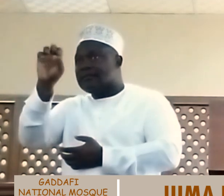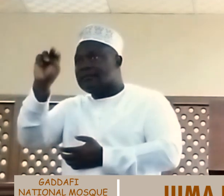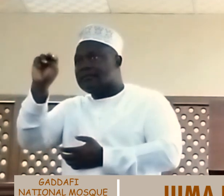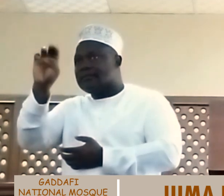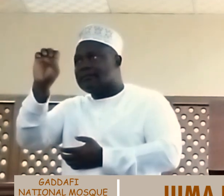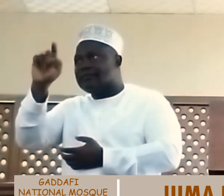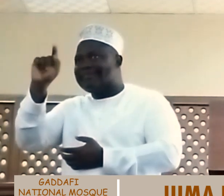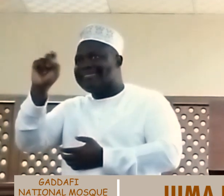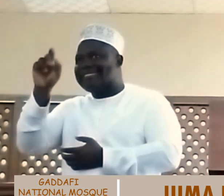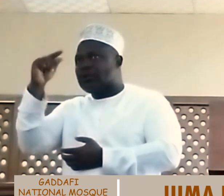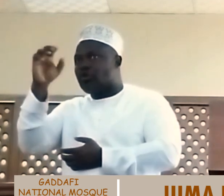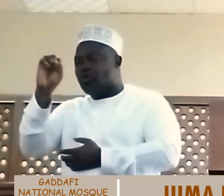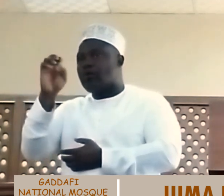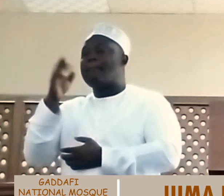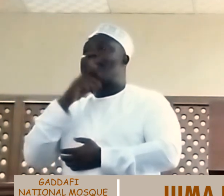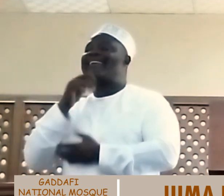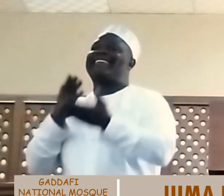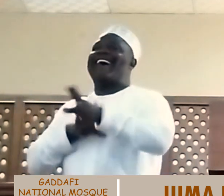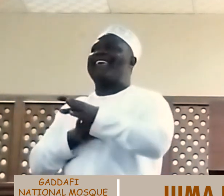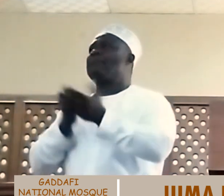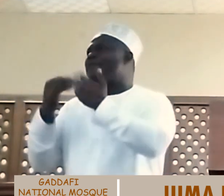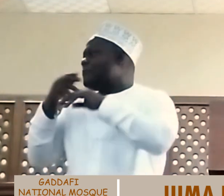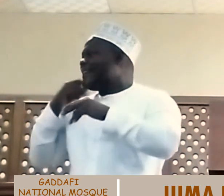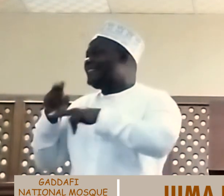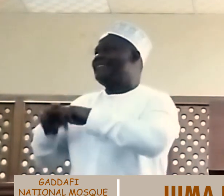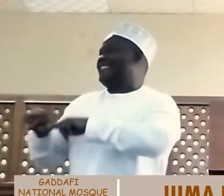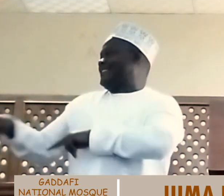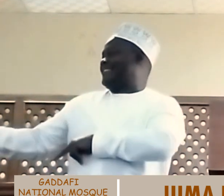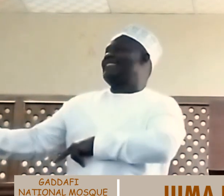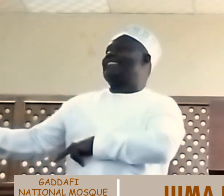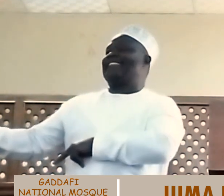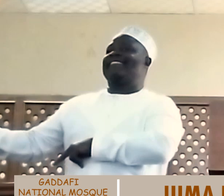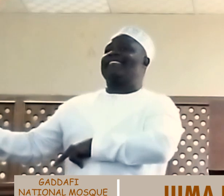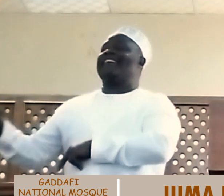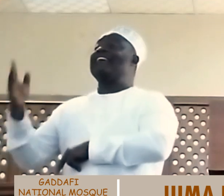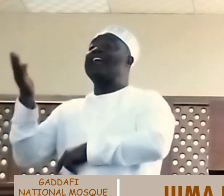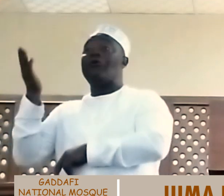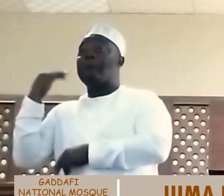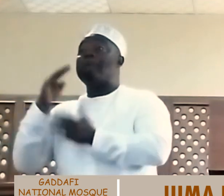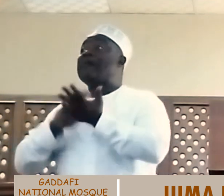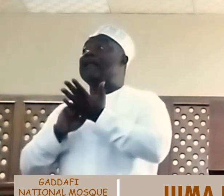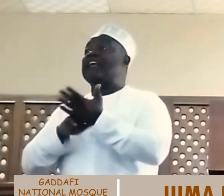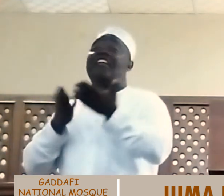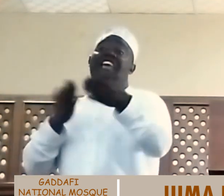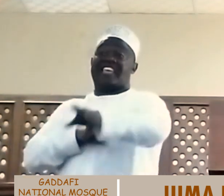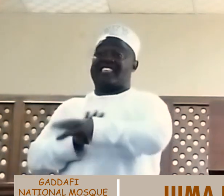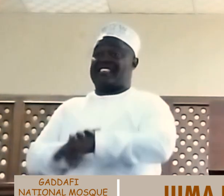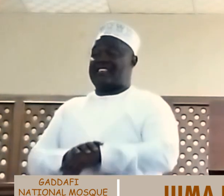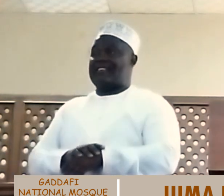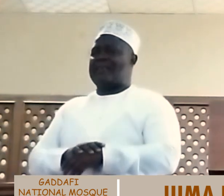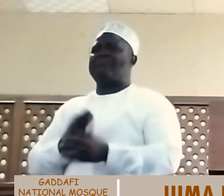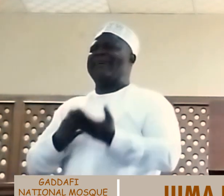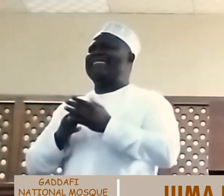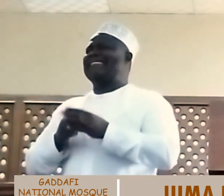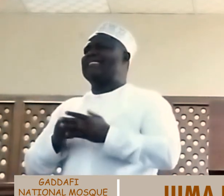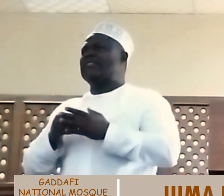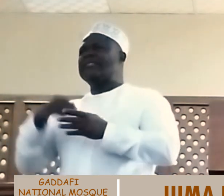ngamba nti engeri gye ndindize ngenda okusoma kutuba kanzijukiza abantu nti balina okuleka omukululo. Tabadde seeka